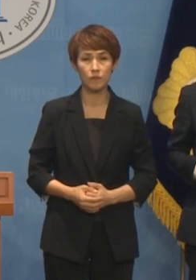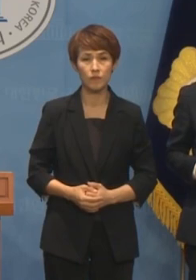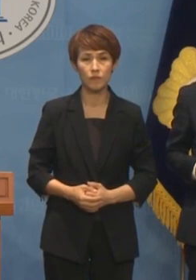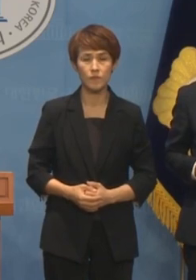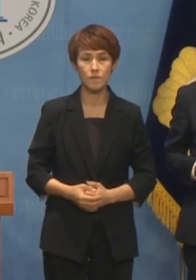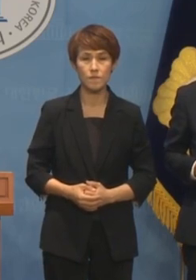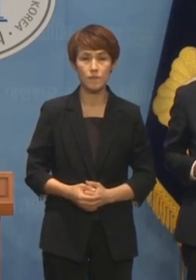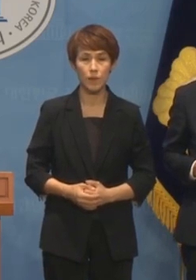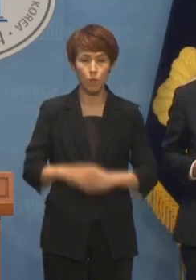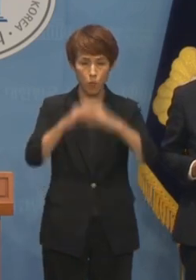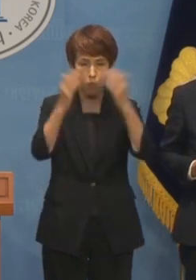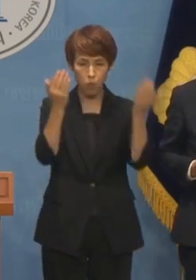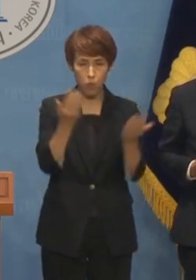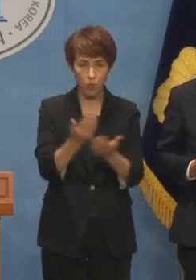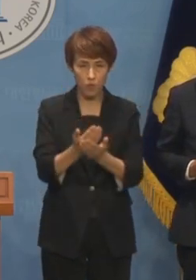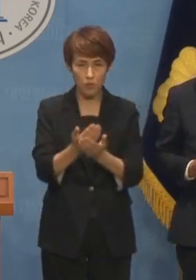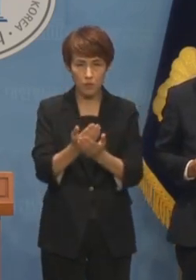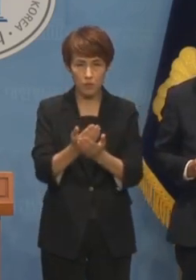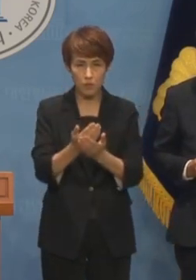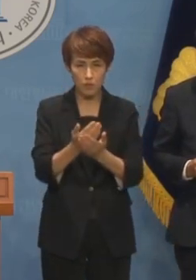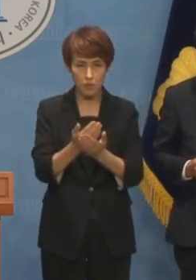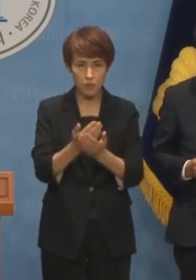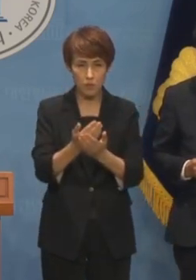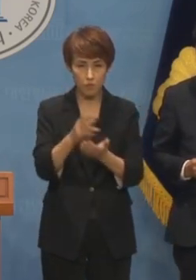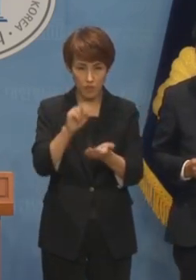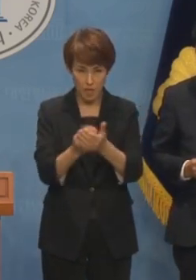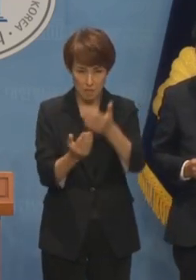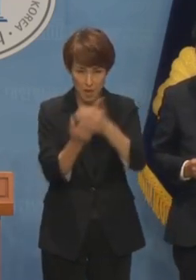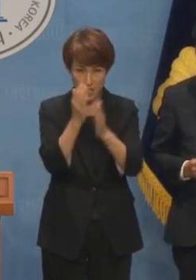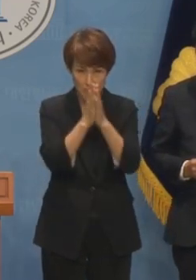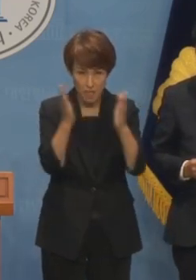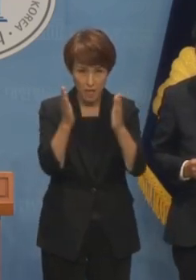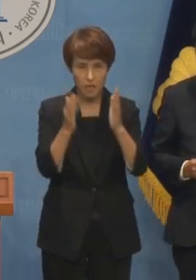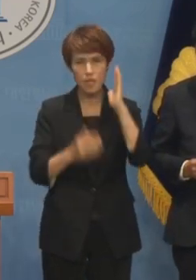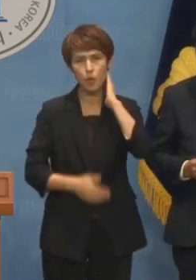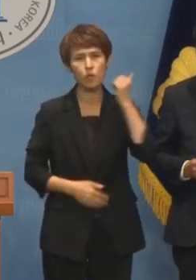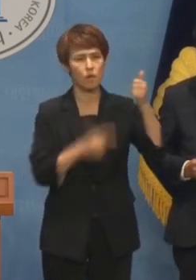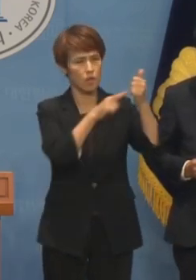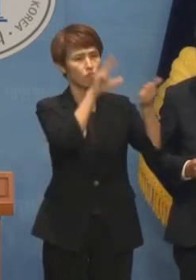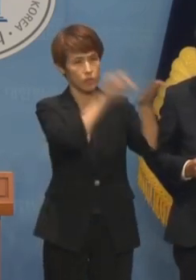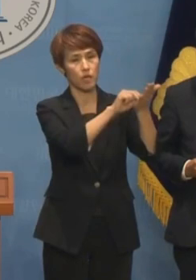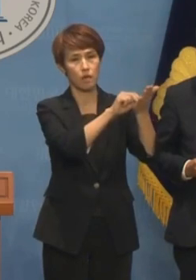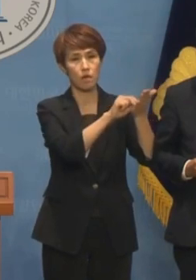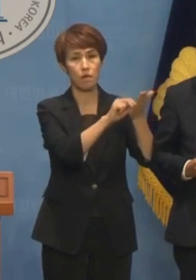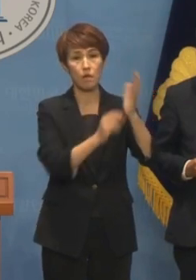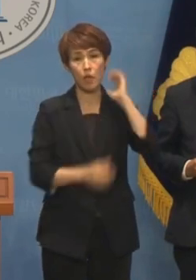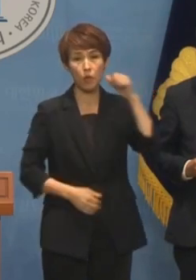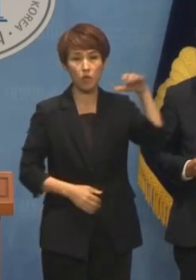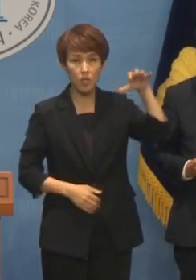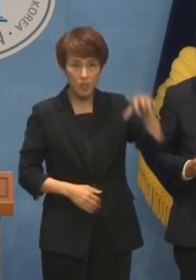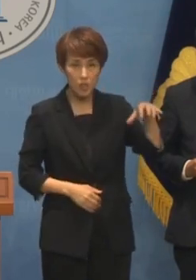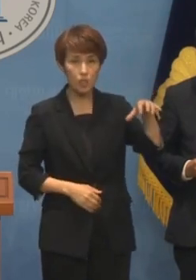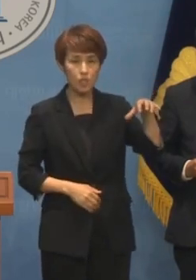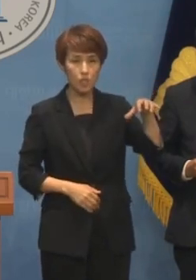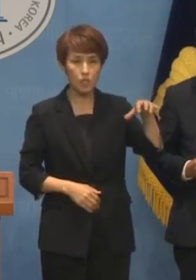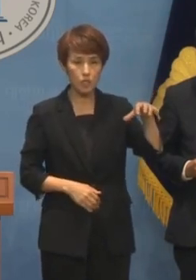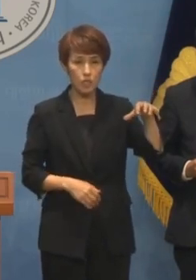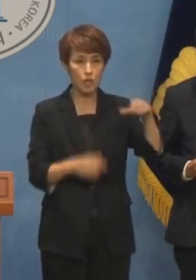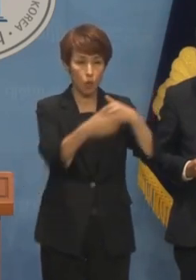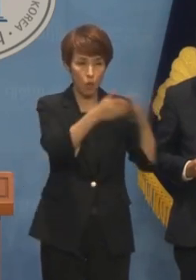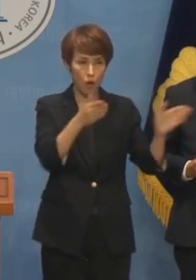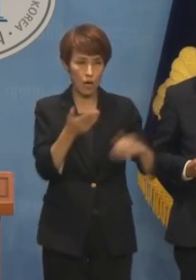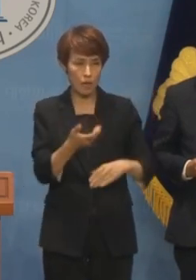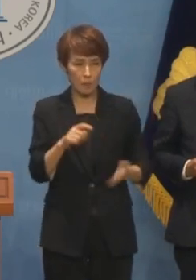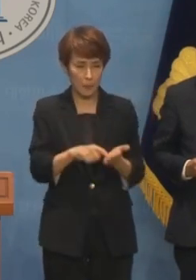결국 이 모든 비극과 불행의 시작은 대통령 본인입니다. 대통령실 졸속 이전 강행과